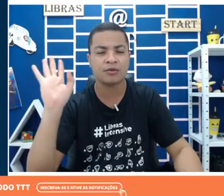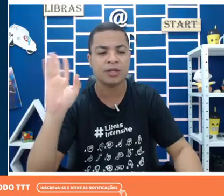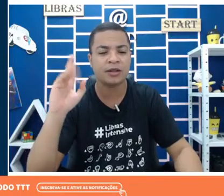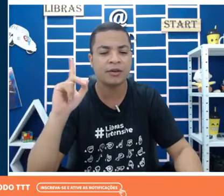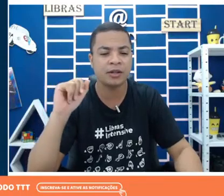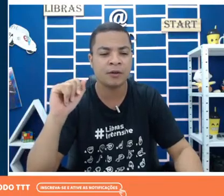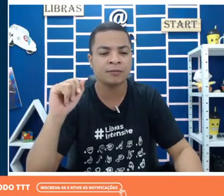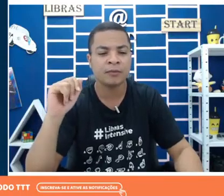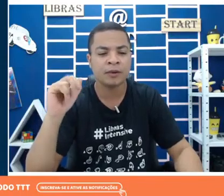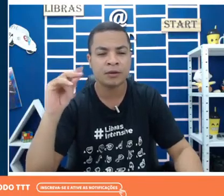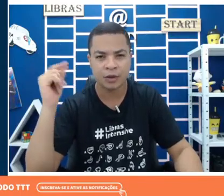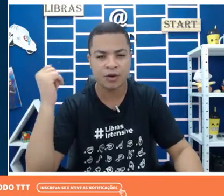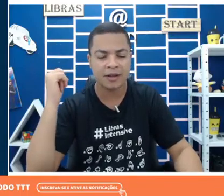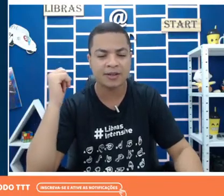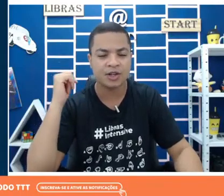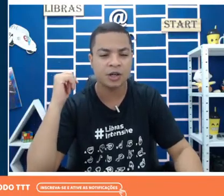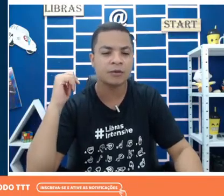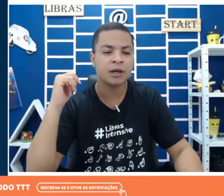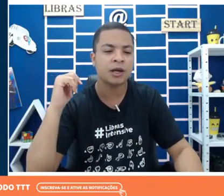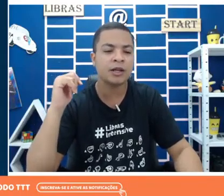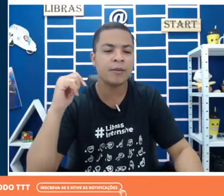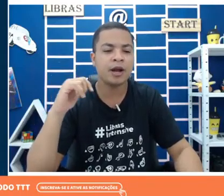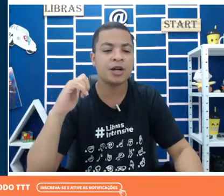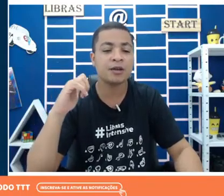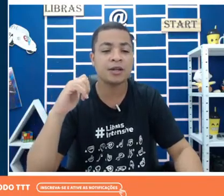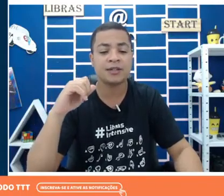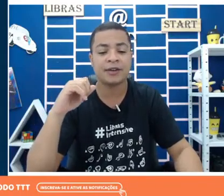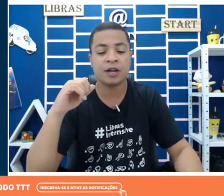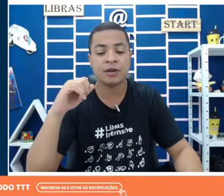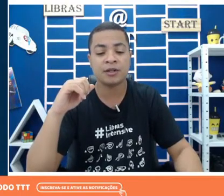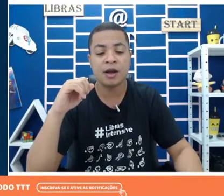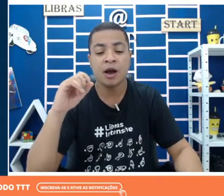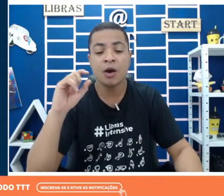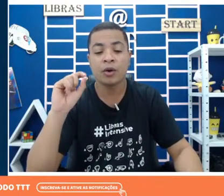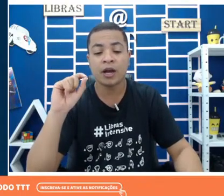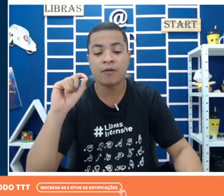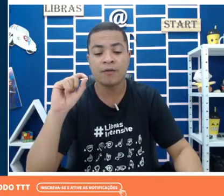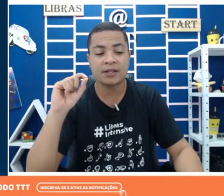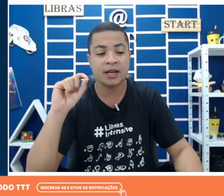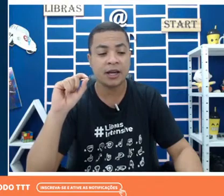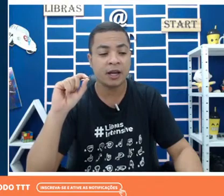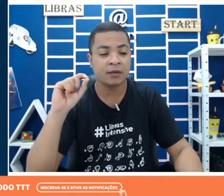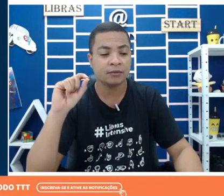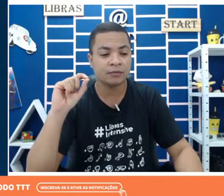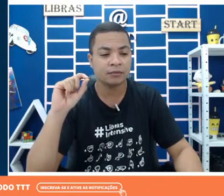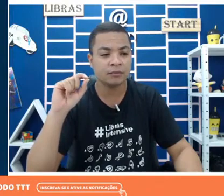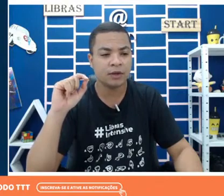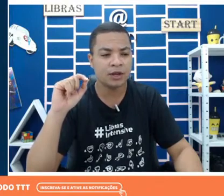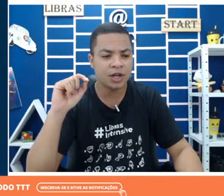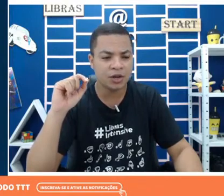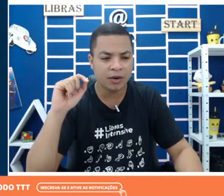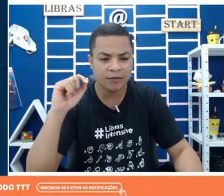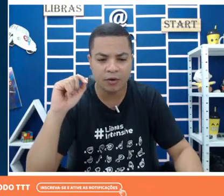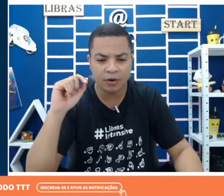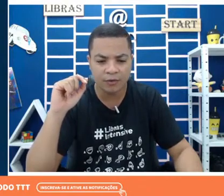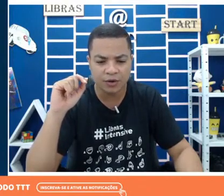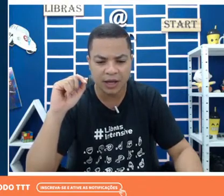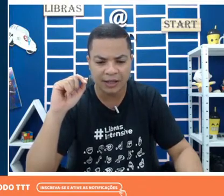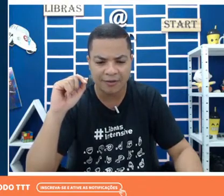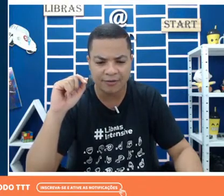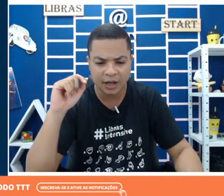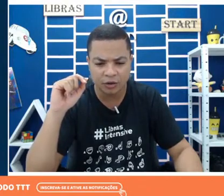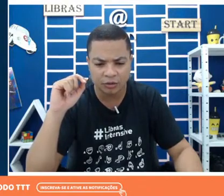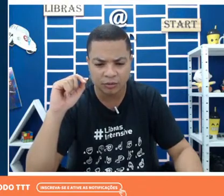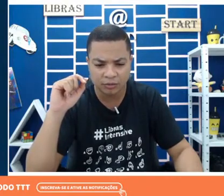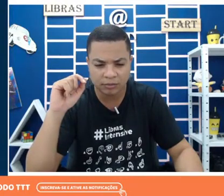foi liberado do curso inteiro, então, o pessoal mais antigo, dê uma olhadinha lá nos classificadores. O que que eu vou fazer aqui? Gente, alguém falou que o vídeo